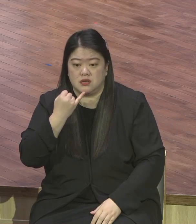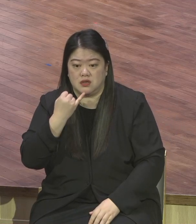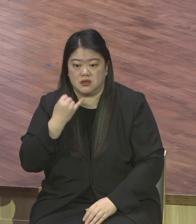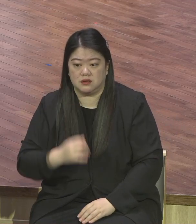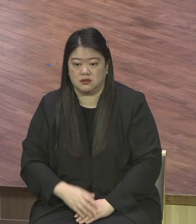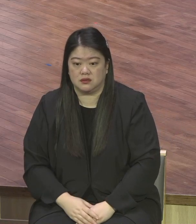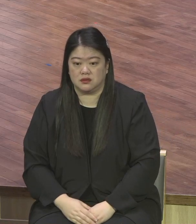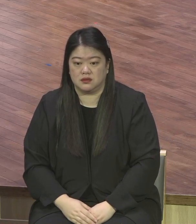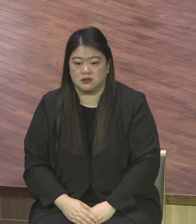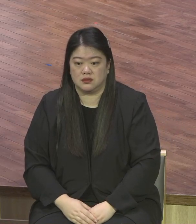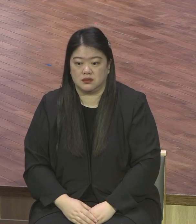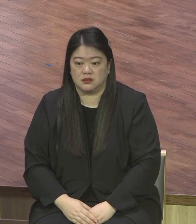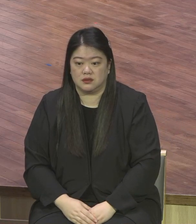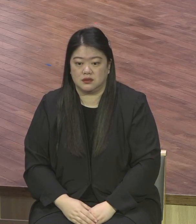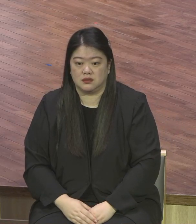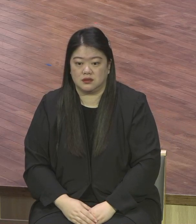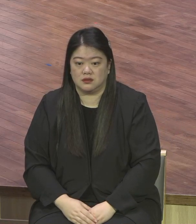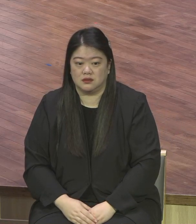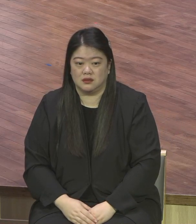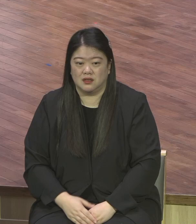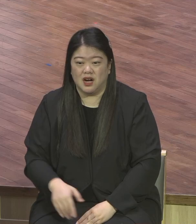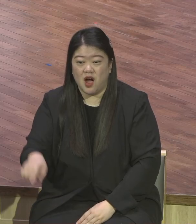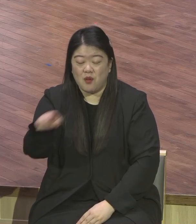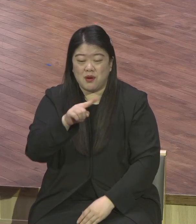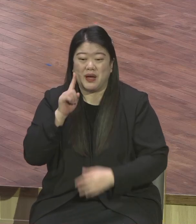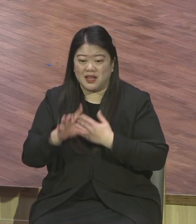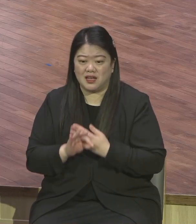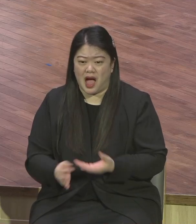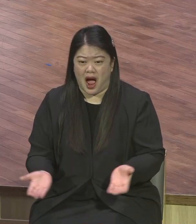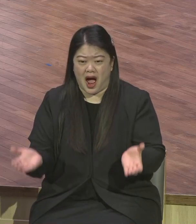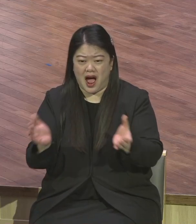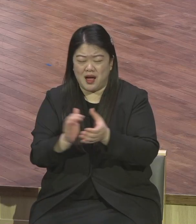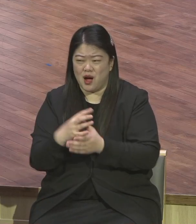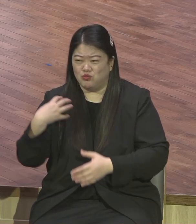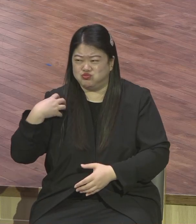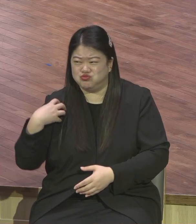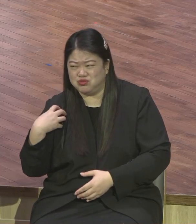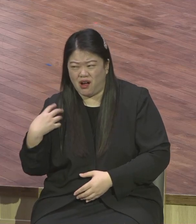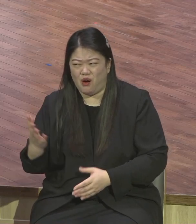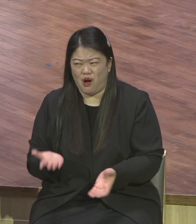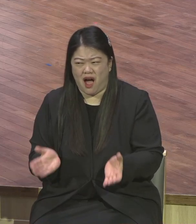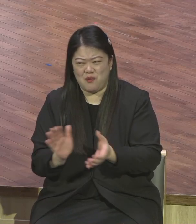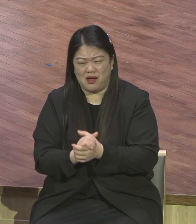아멘 하는 사람 보고 한 말이에요. 성령의 사람.